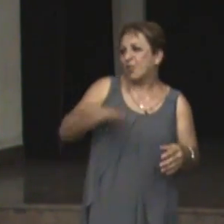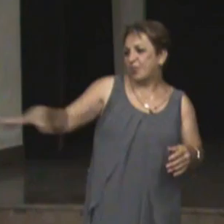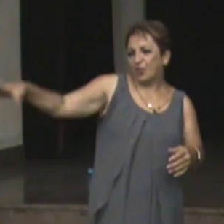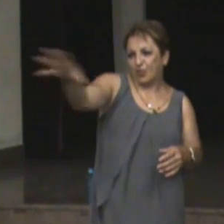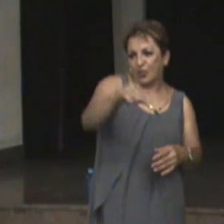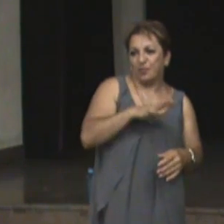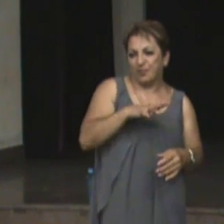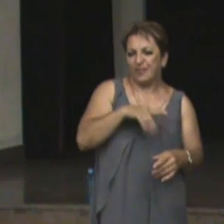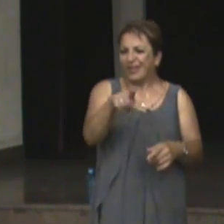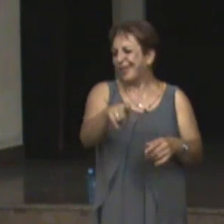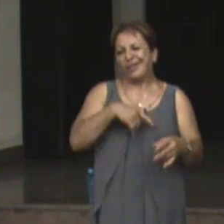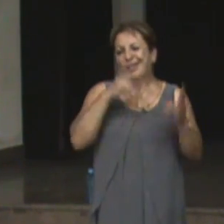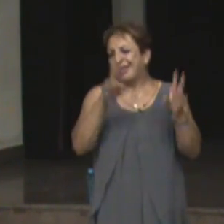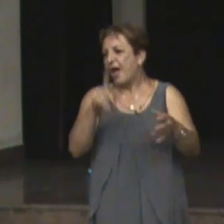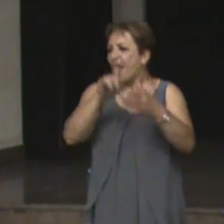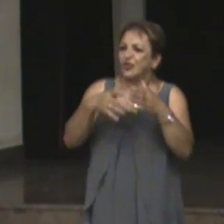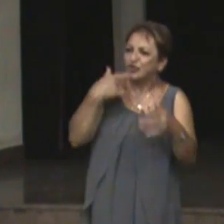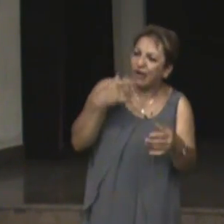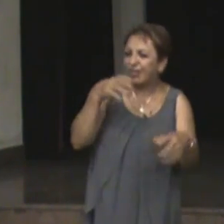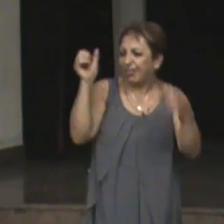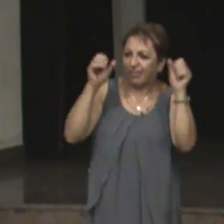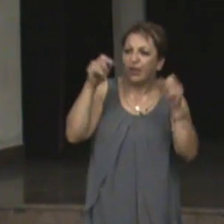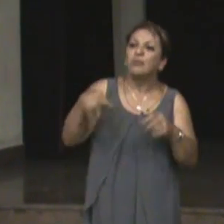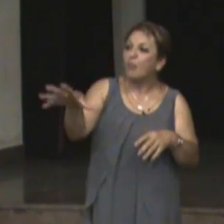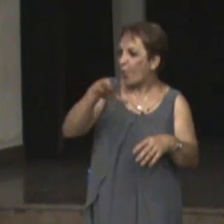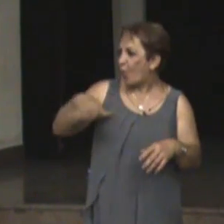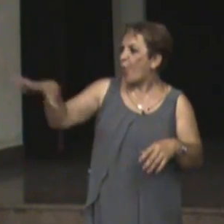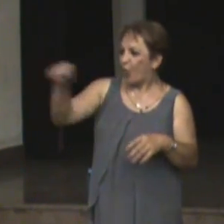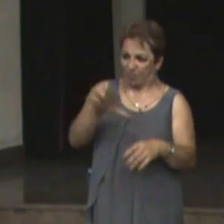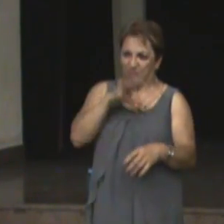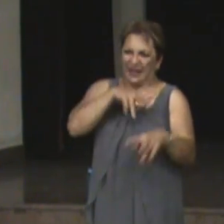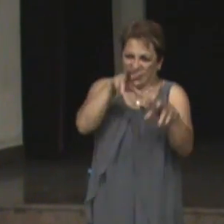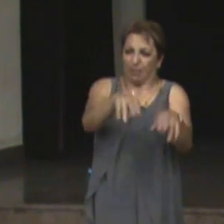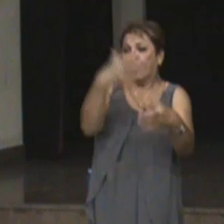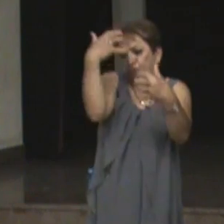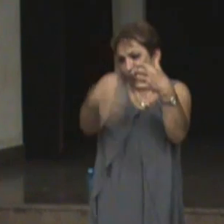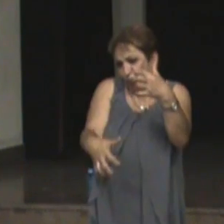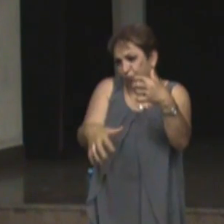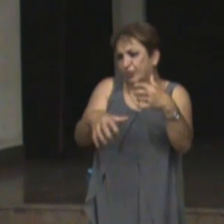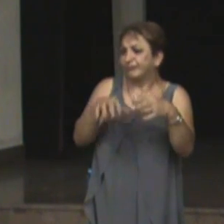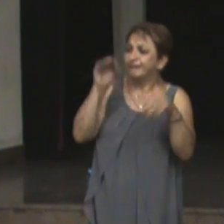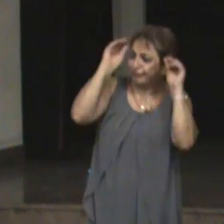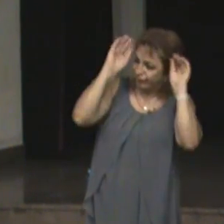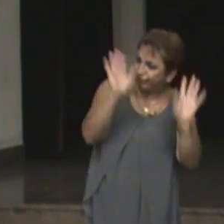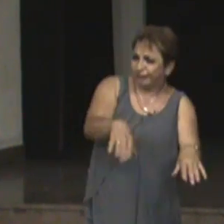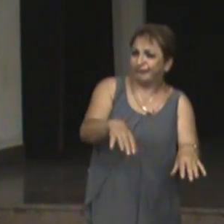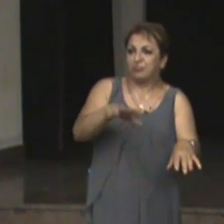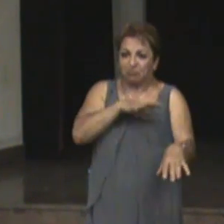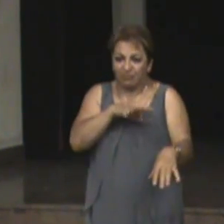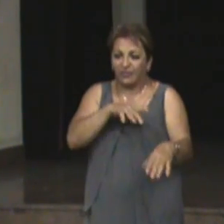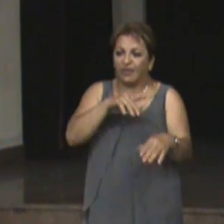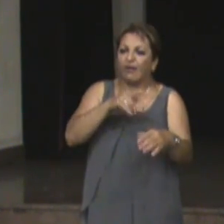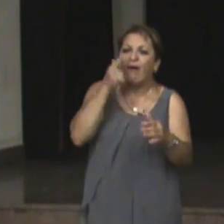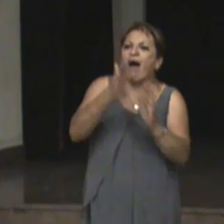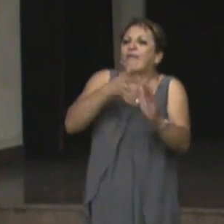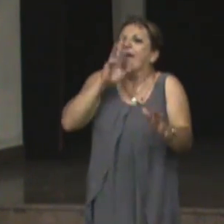այդ ճանապարհի եզրին ընկած սեղմի նման, անպտուղ, անտարբեր, անպատասխանատու, հետո հասկացել